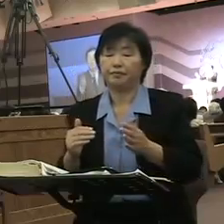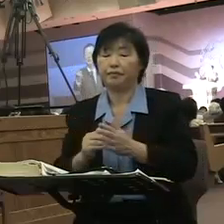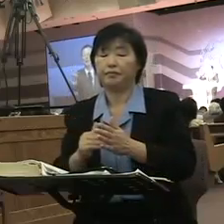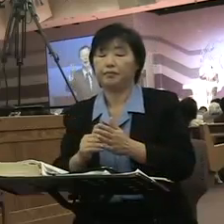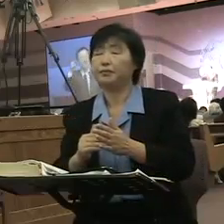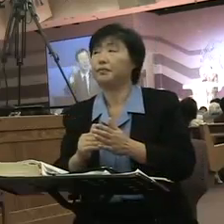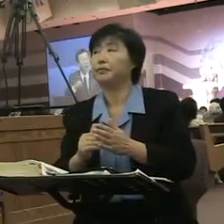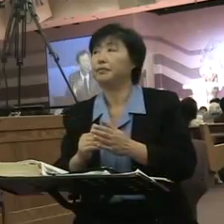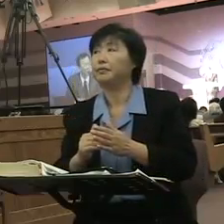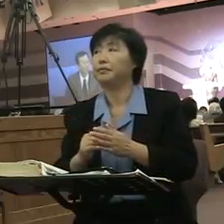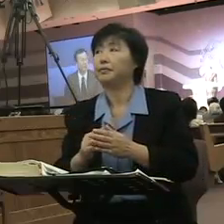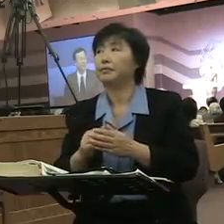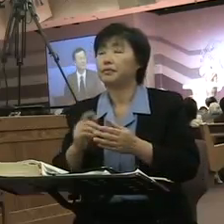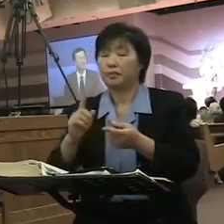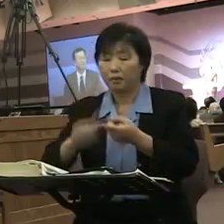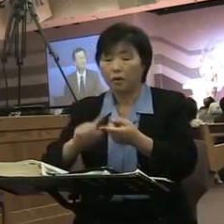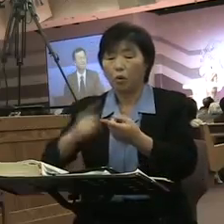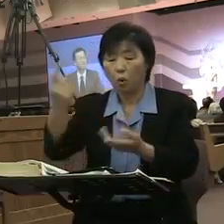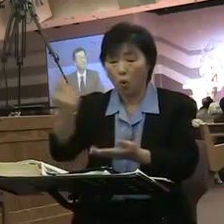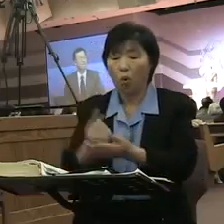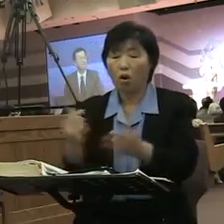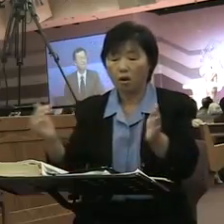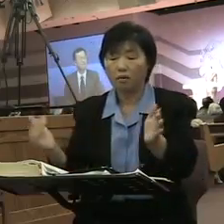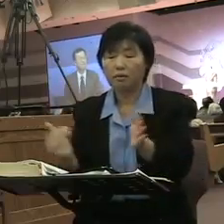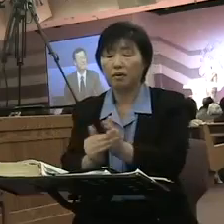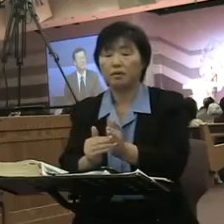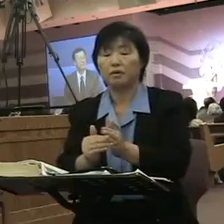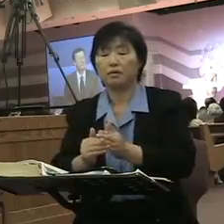His promise가 그대로 오셨어요.